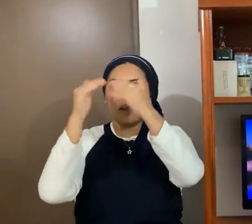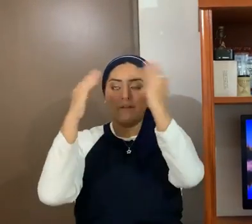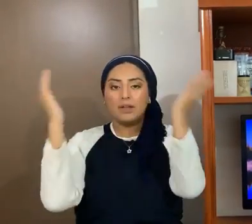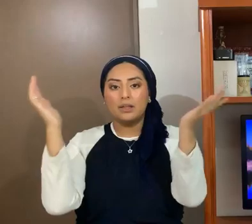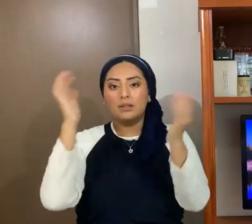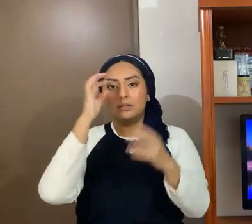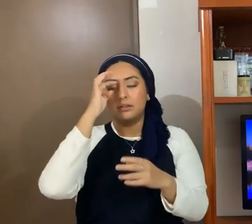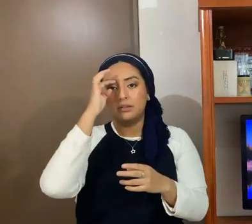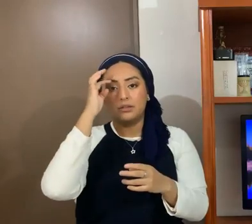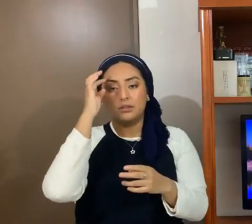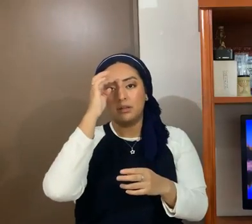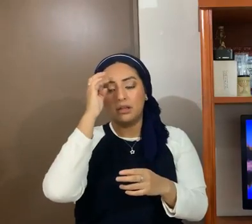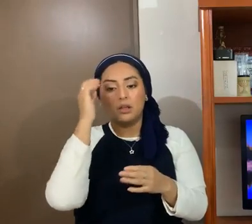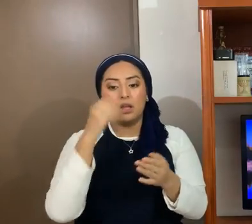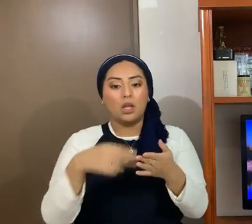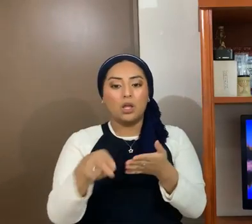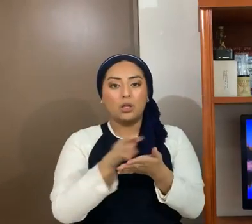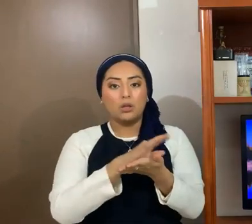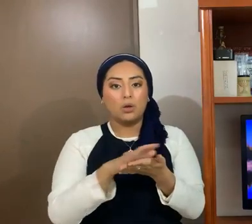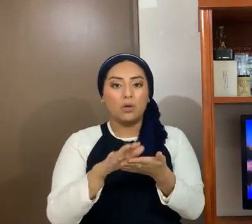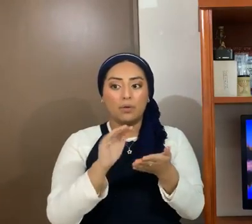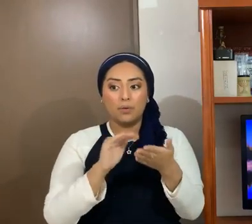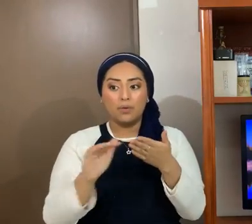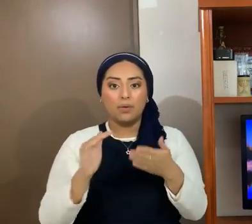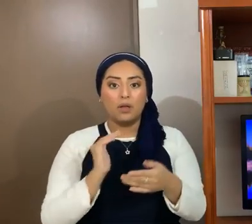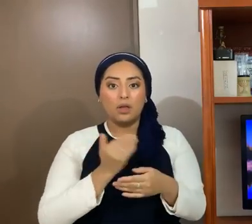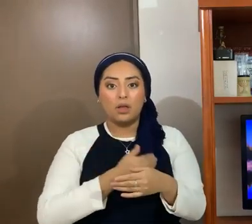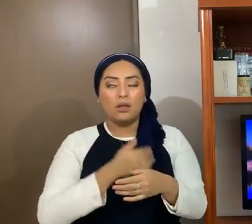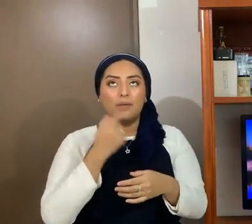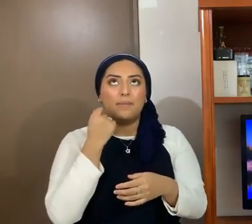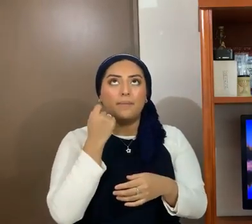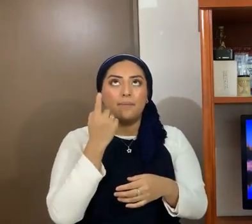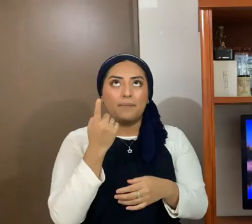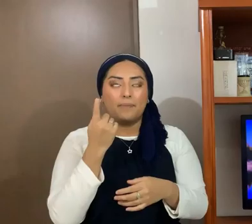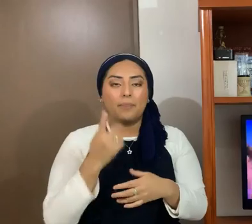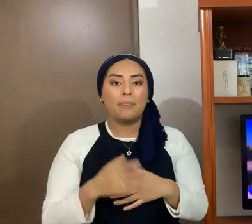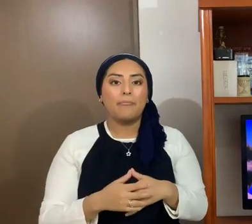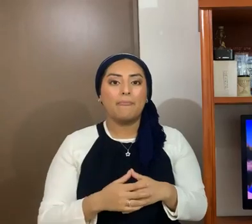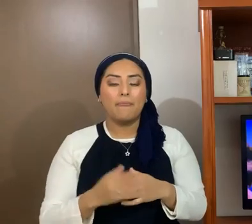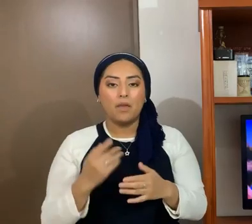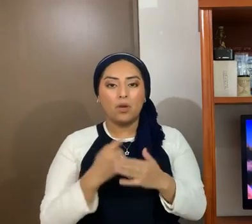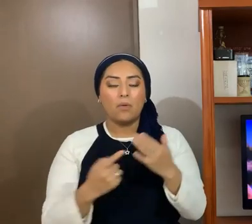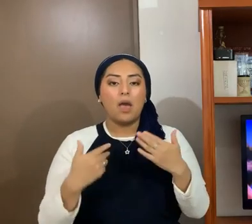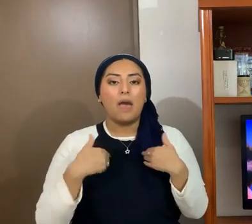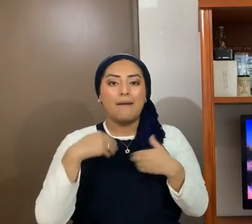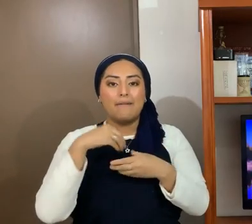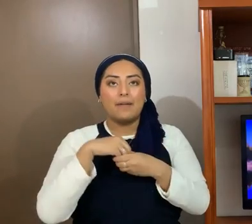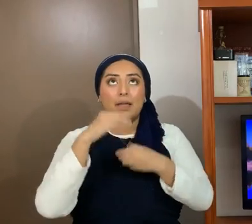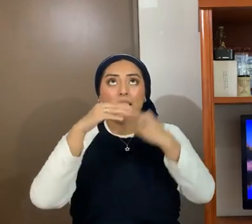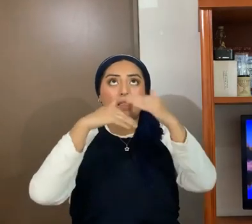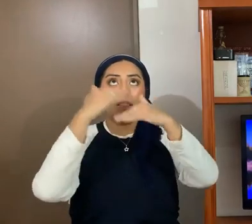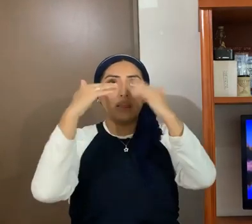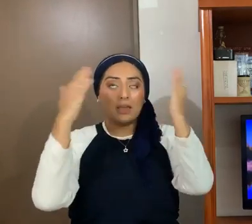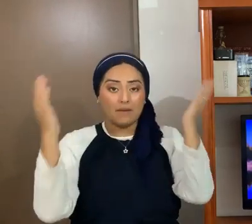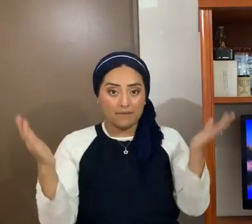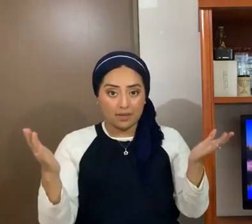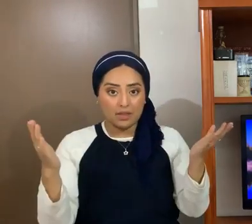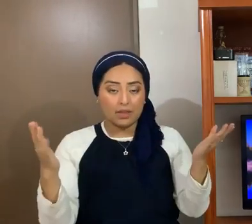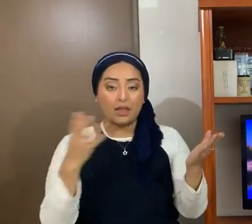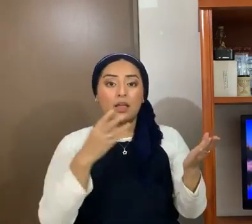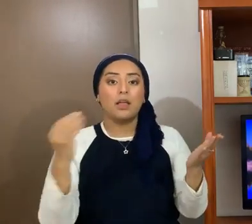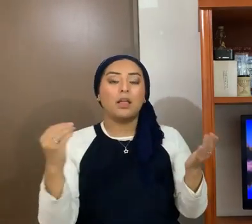celestial. La santidad nos permite entender lo que está en el cielo y